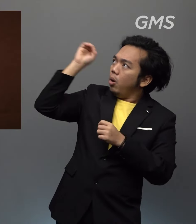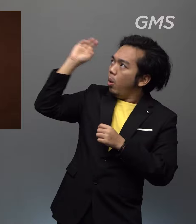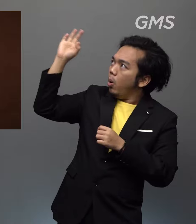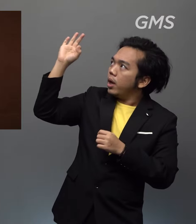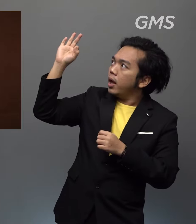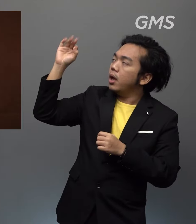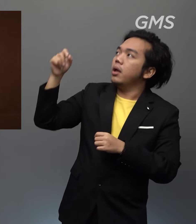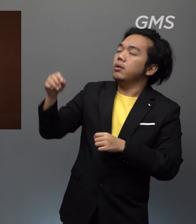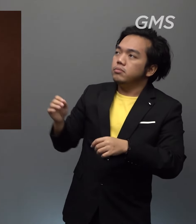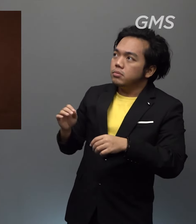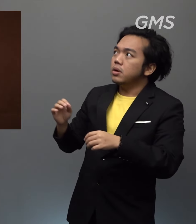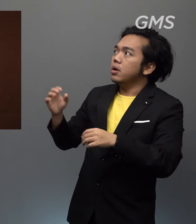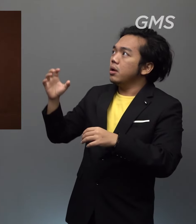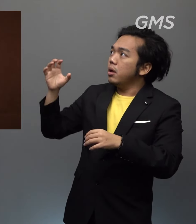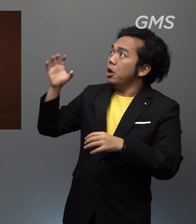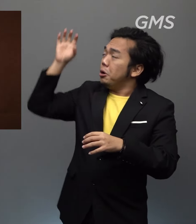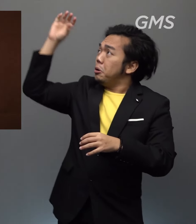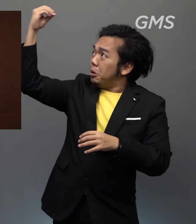kecil, pegang.